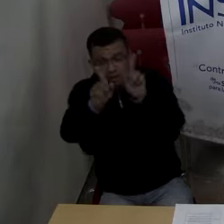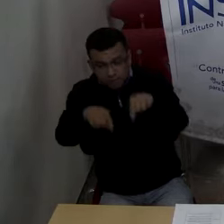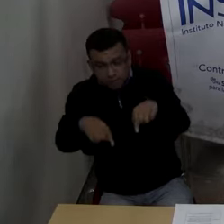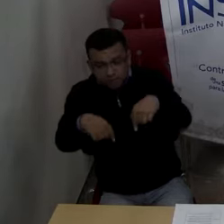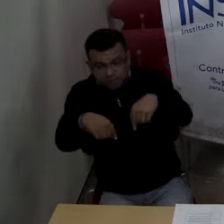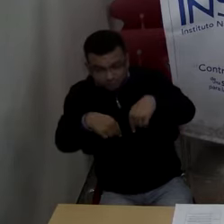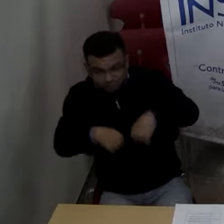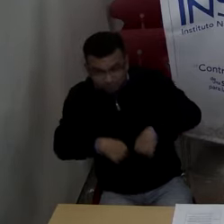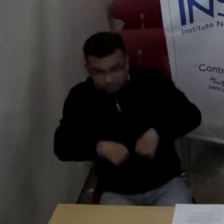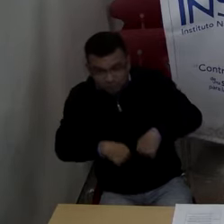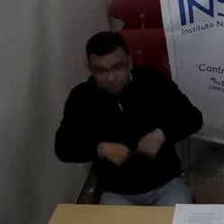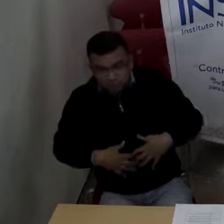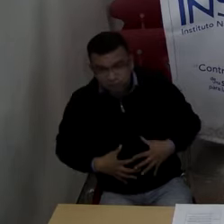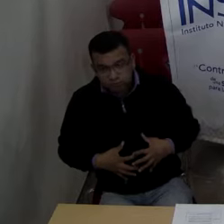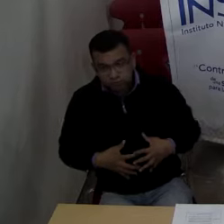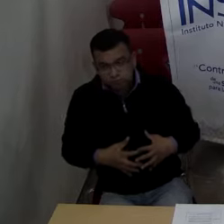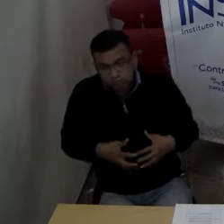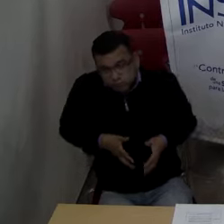nacimiento.